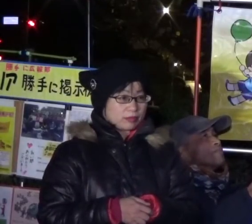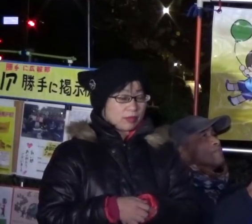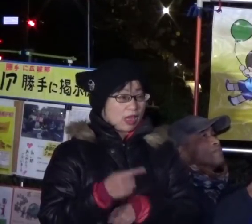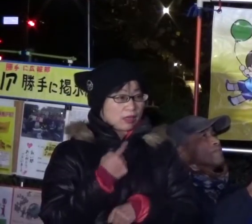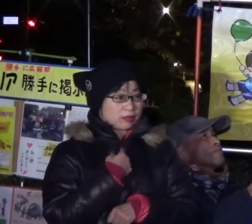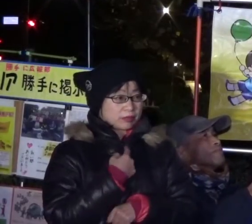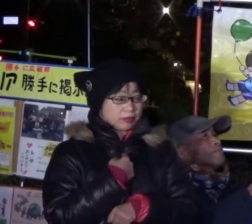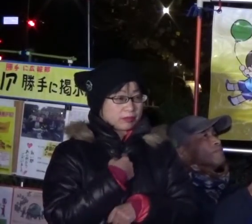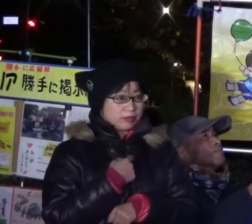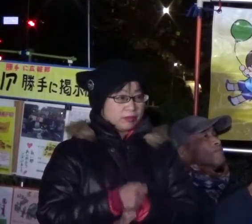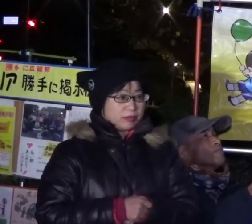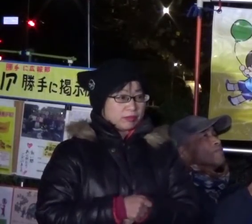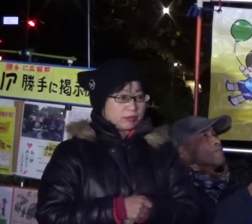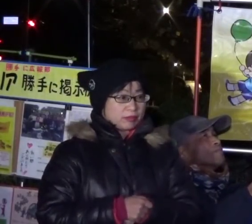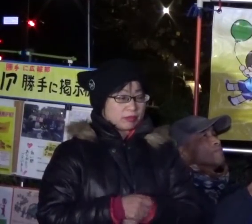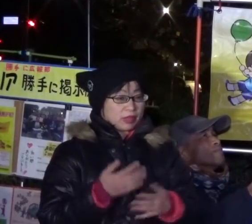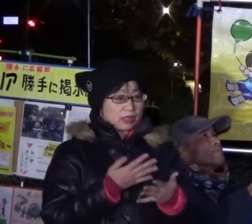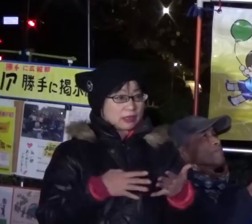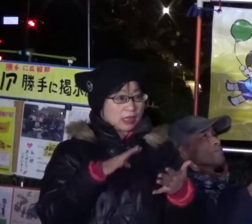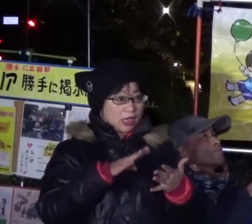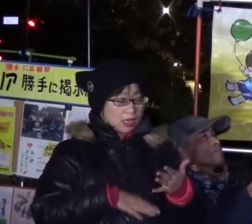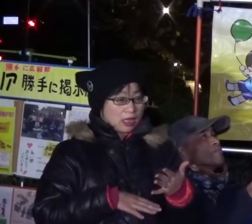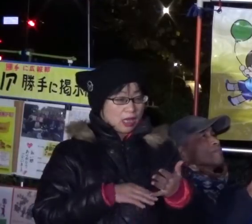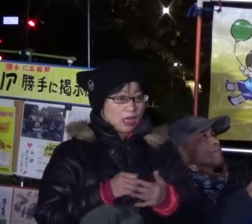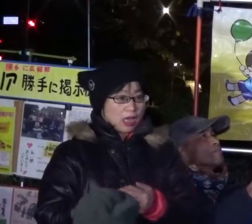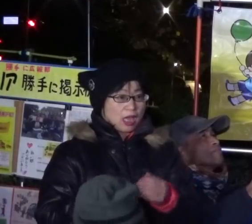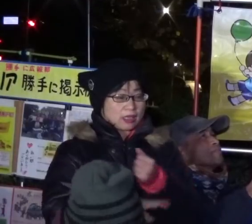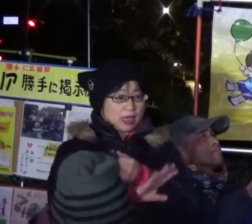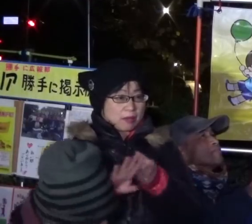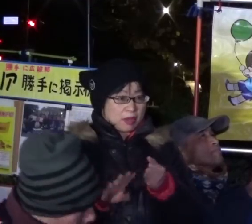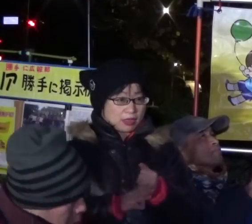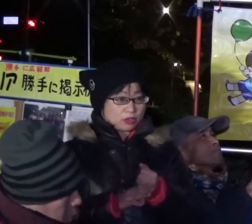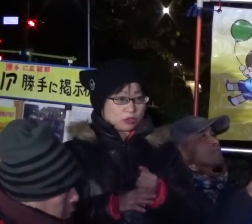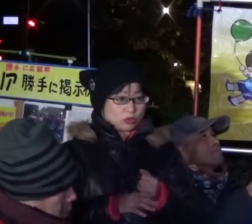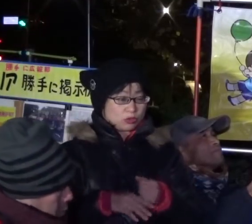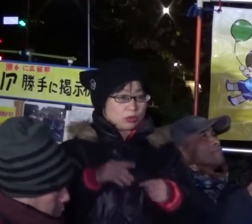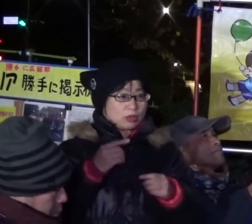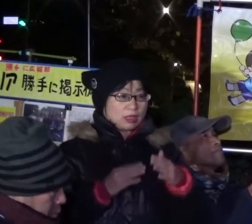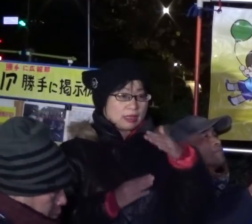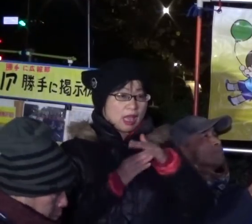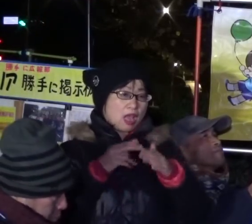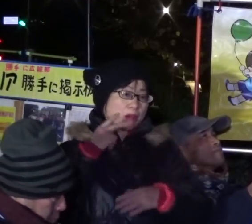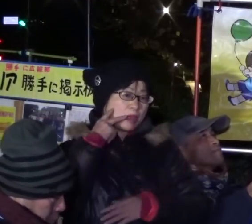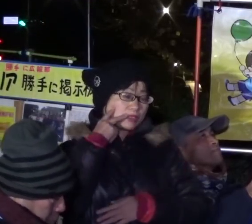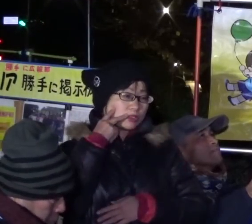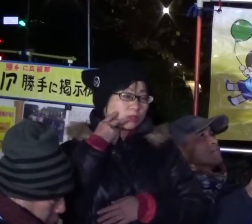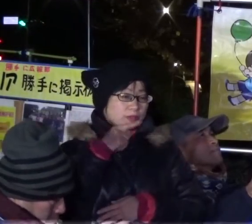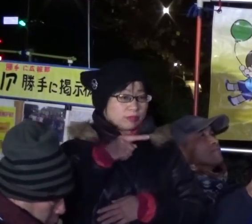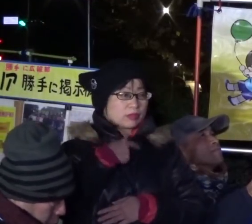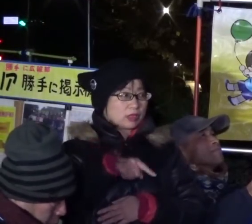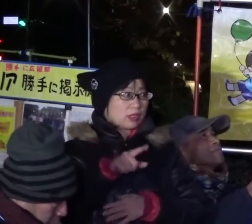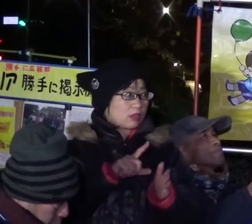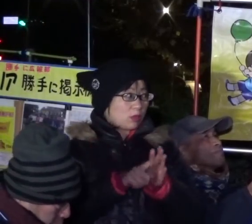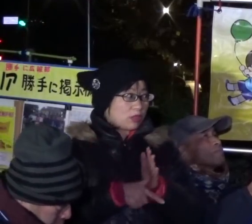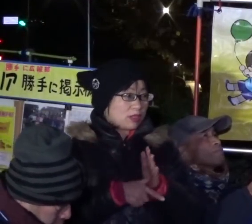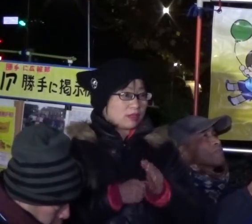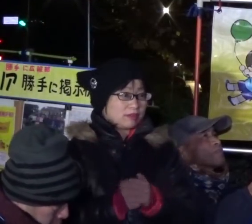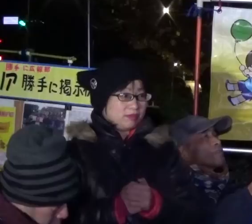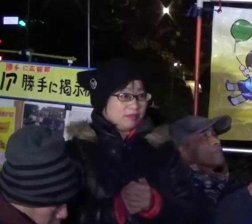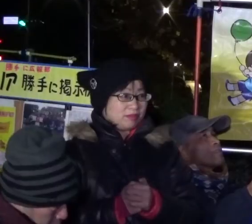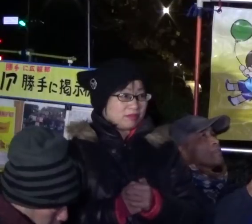私が四国の伊方原発へ高松に行った時に、高松で担保者